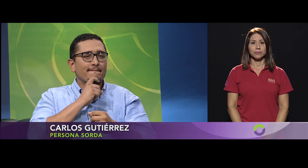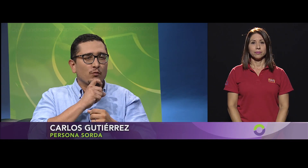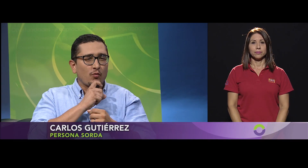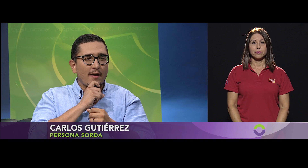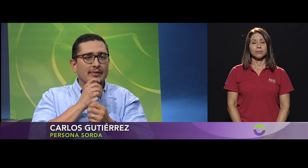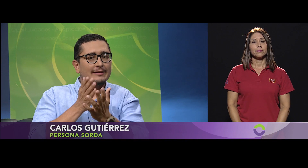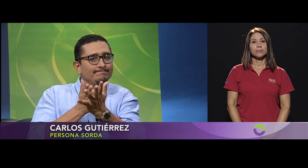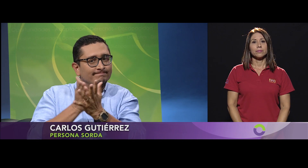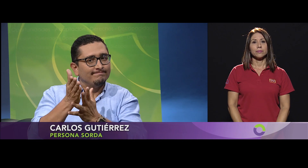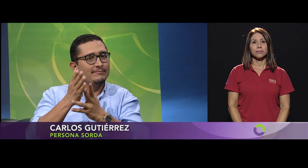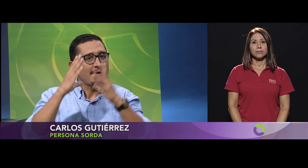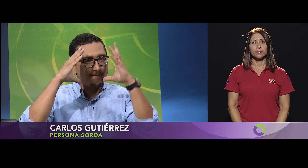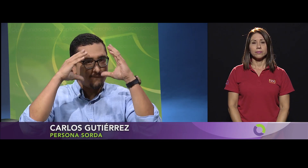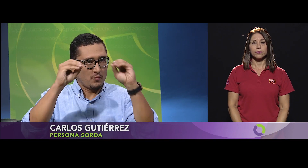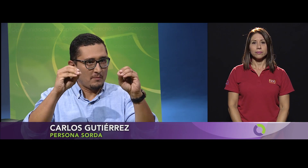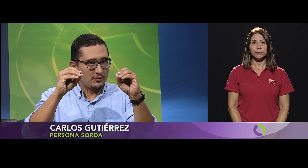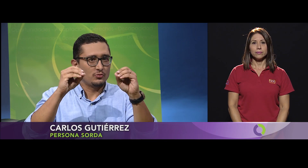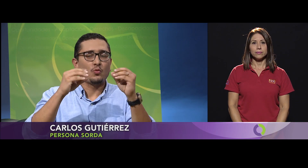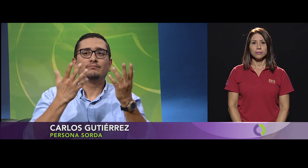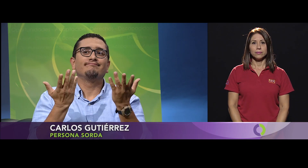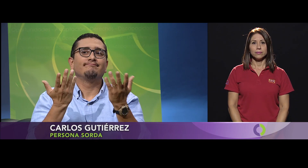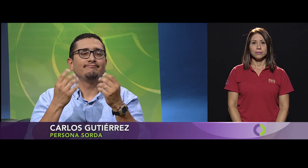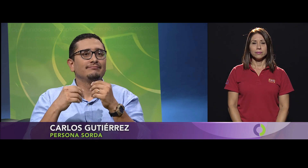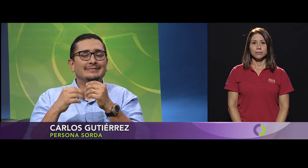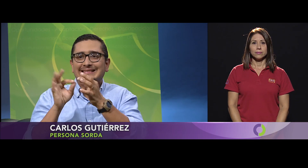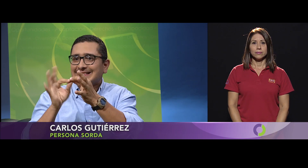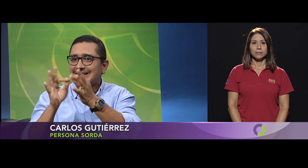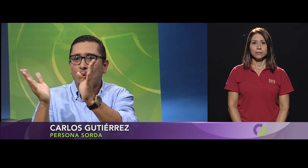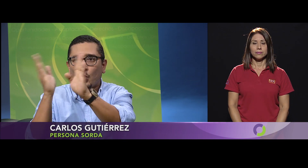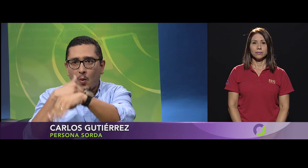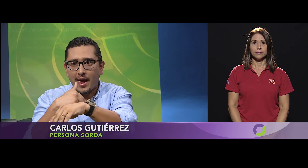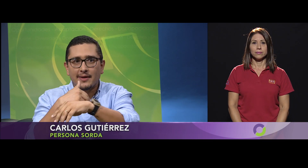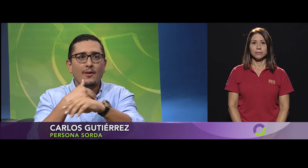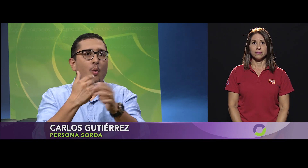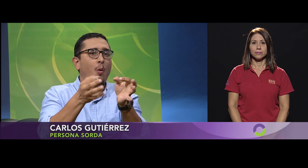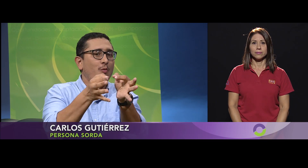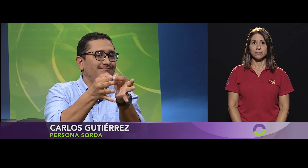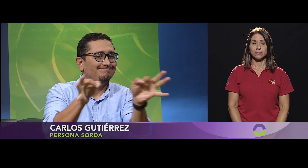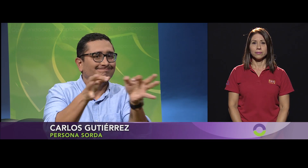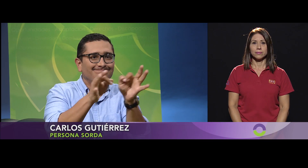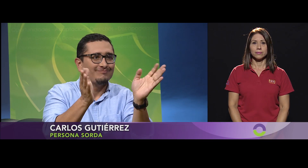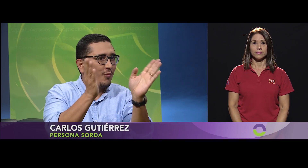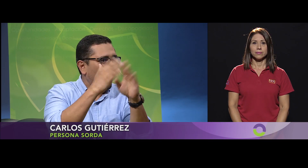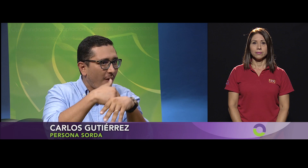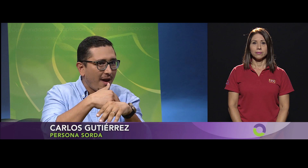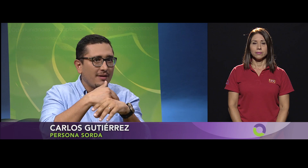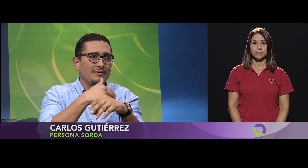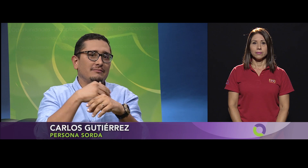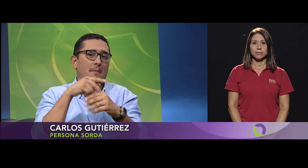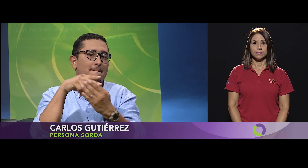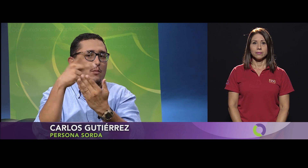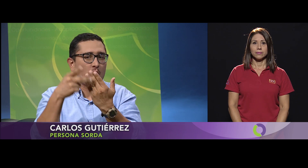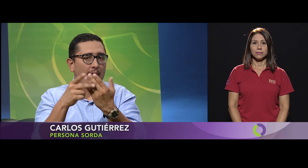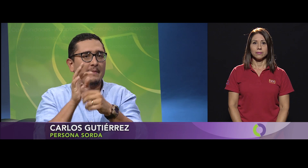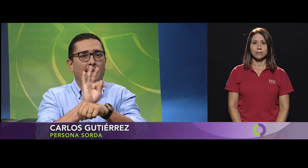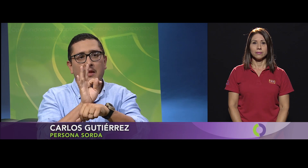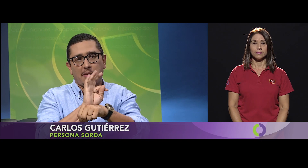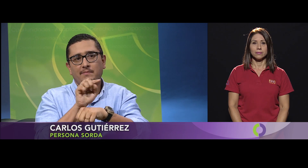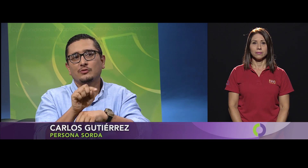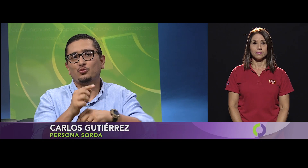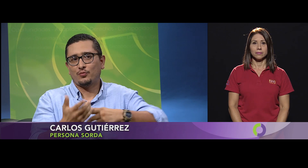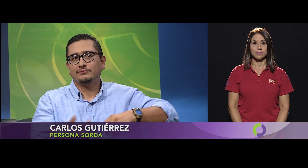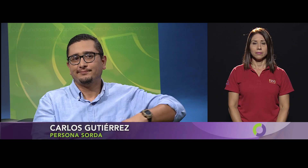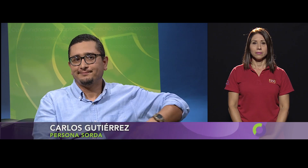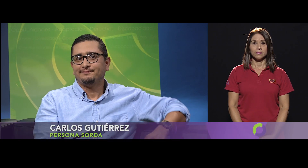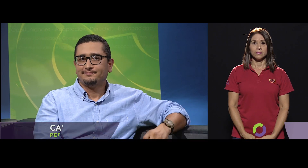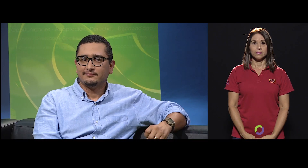Bueno, en realidad en este momento hay grandes dificultades con respecto al acceso a la información. No hay servicio de interpretación, tampoco el de